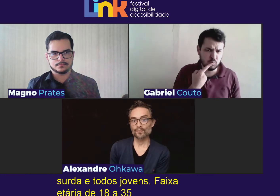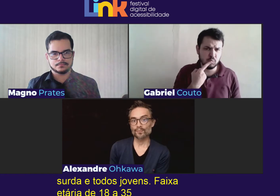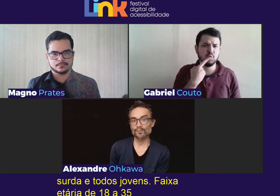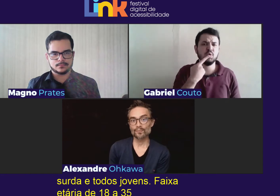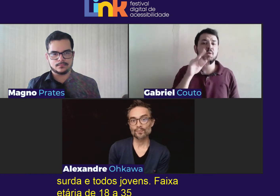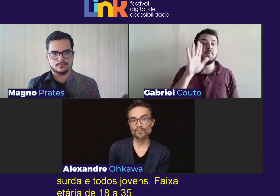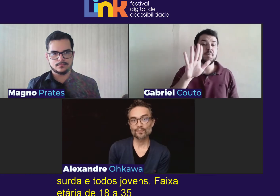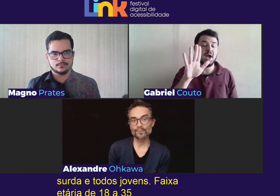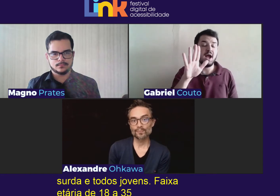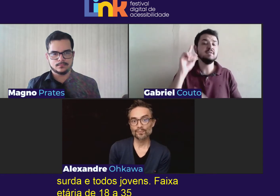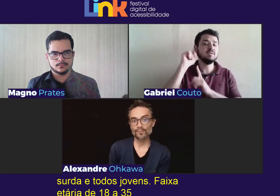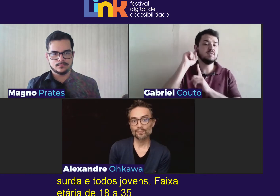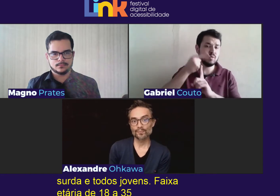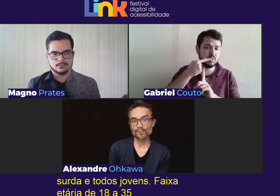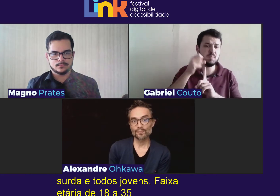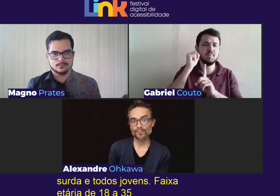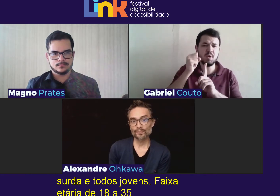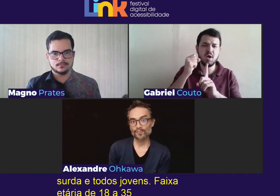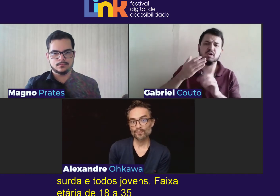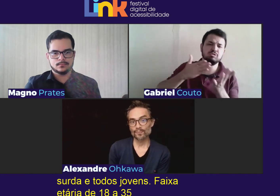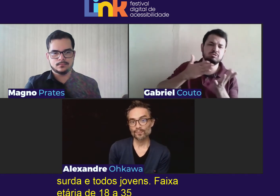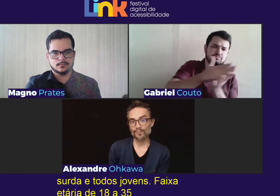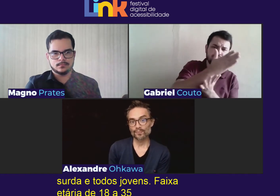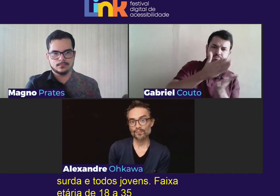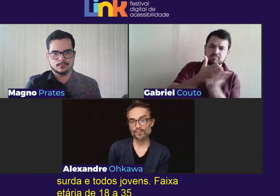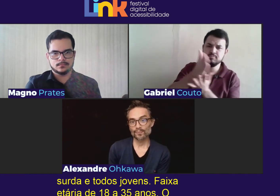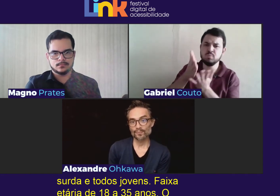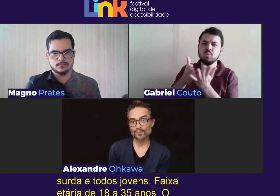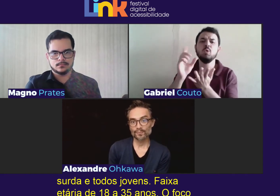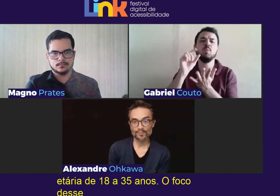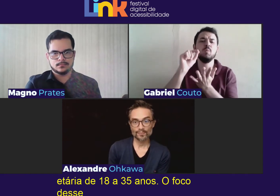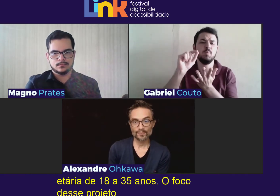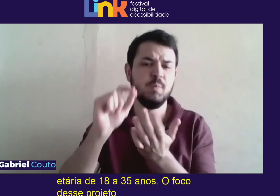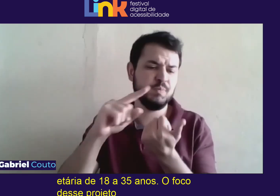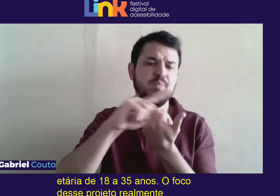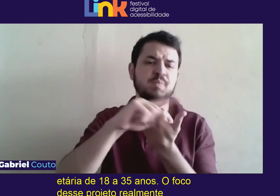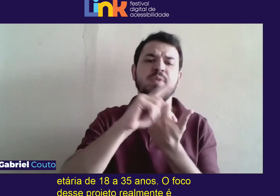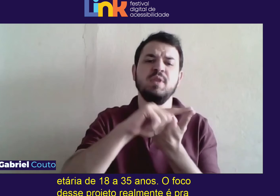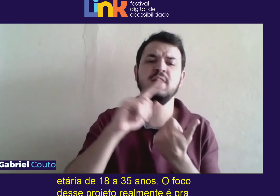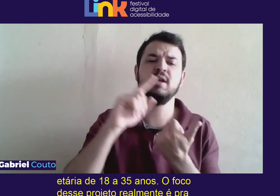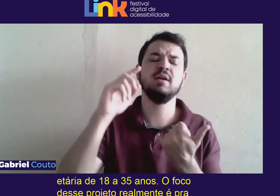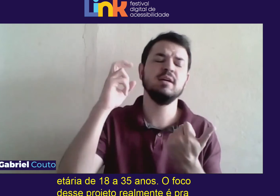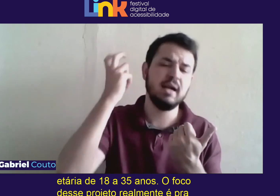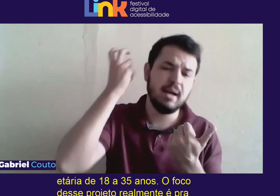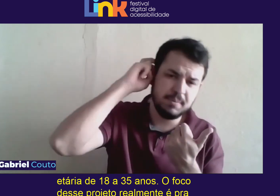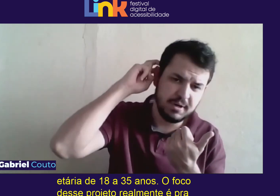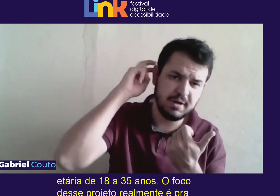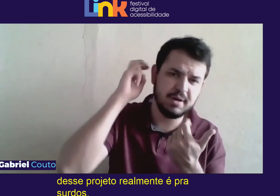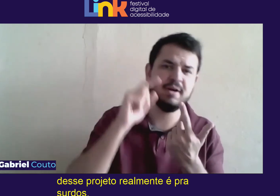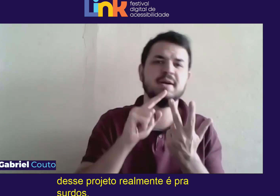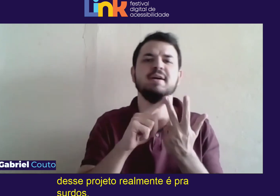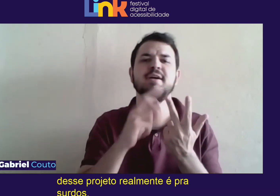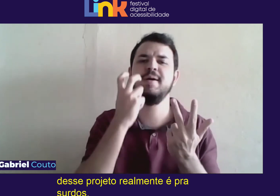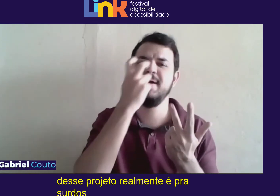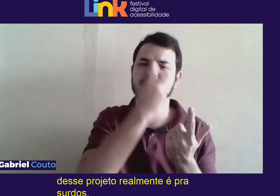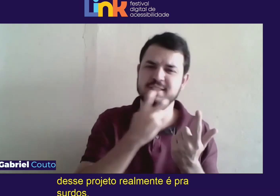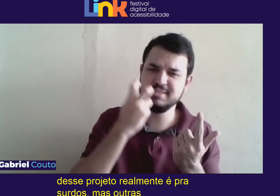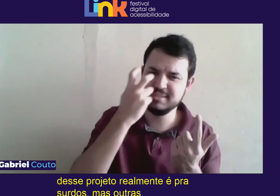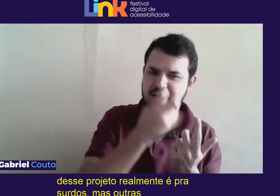O foco desse projeto realmente é para surdos, mas outras pessoas podem participar, surdos